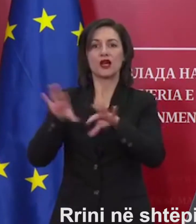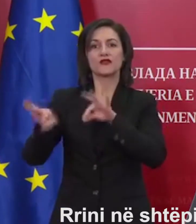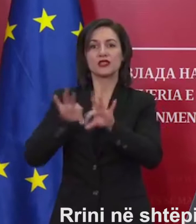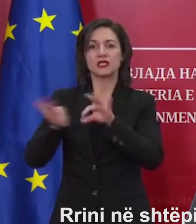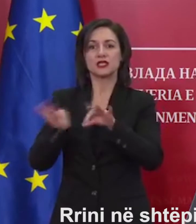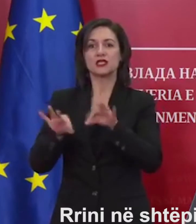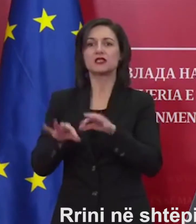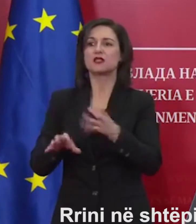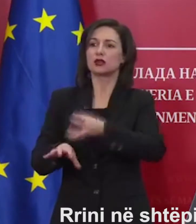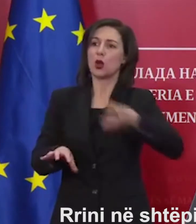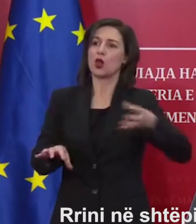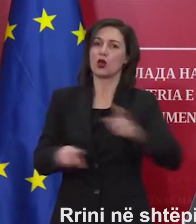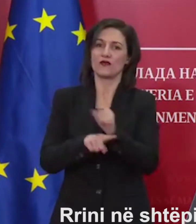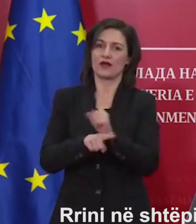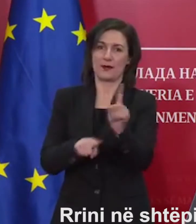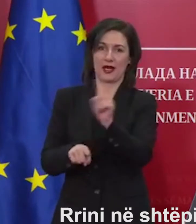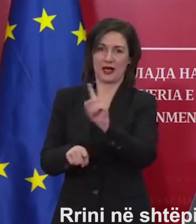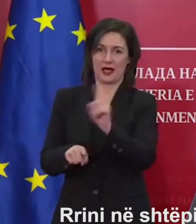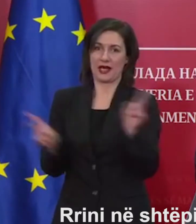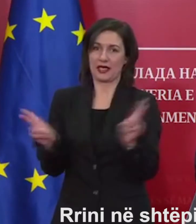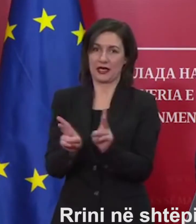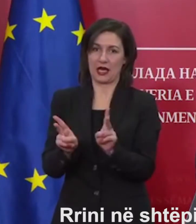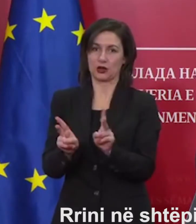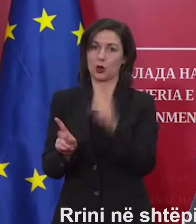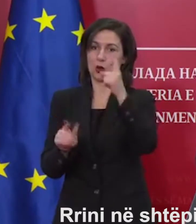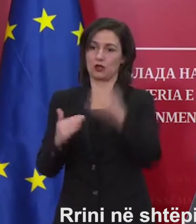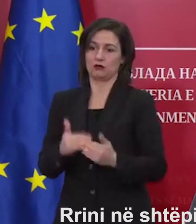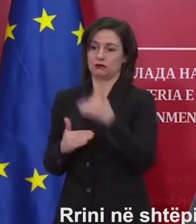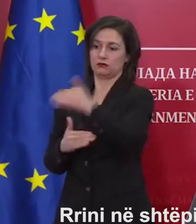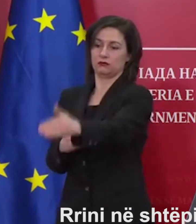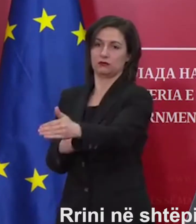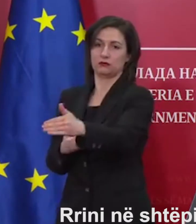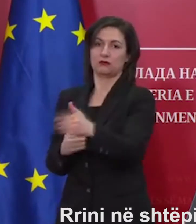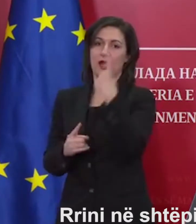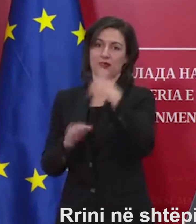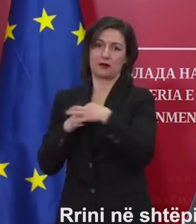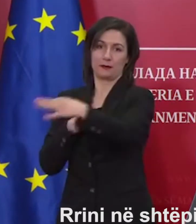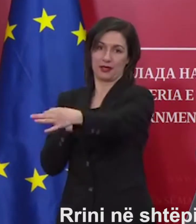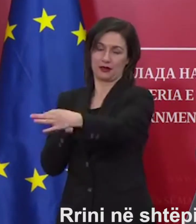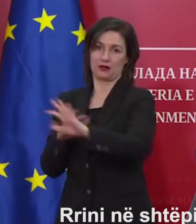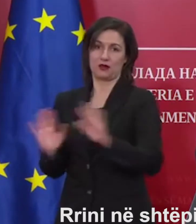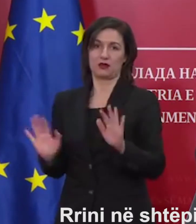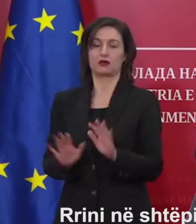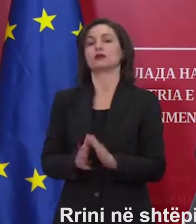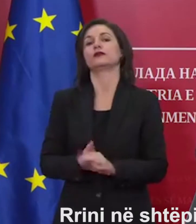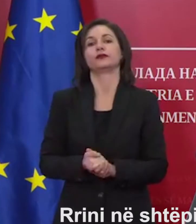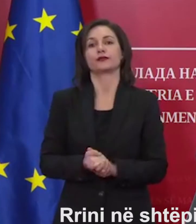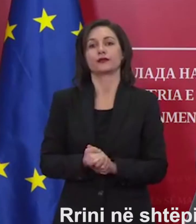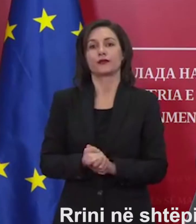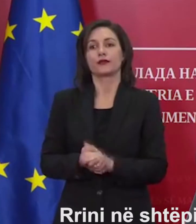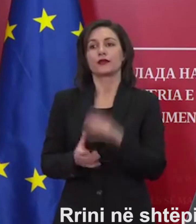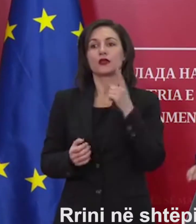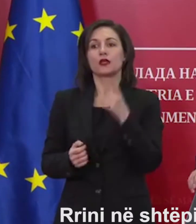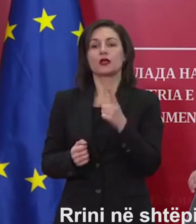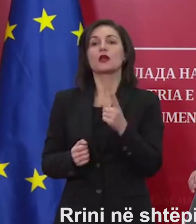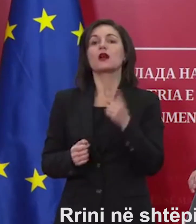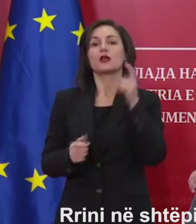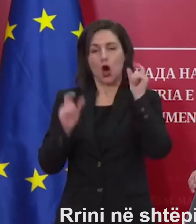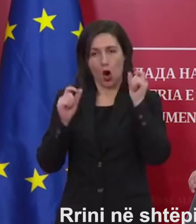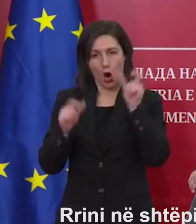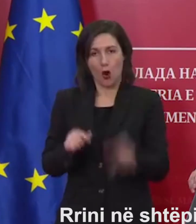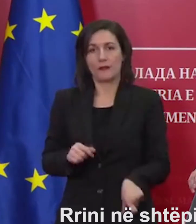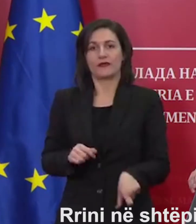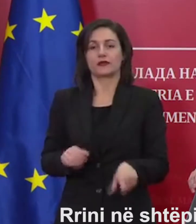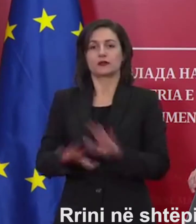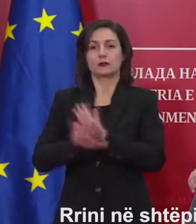држете дистанца таму каде што има повеќе луѓе, задолжително одржувајте лична хигиена,